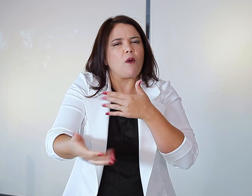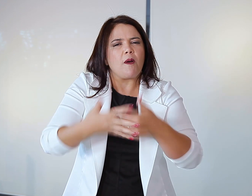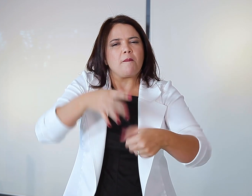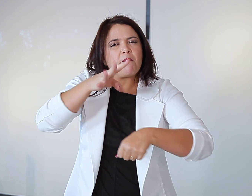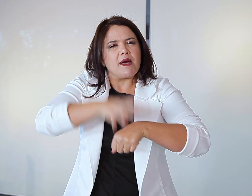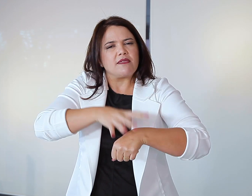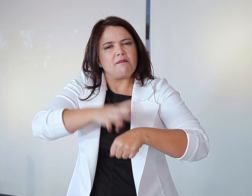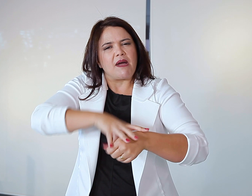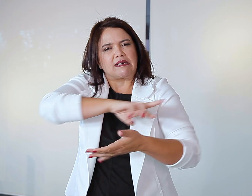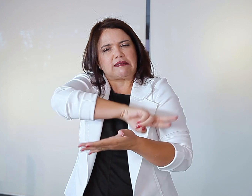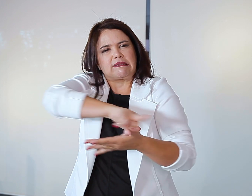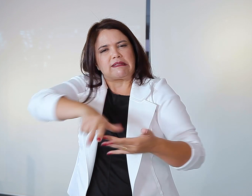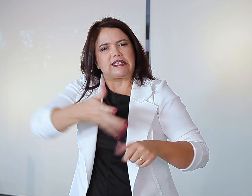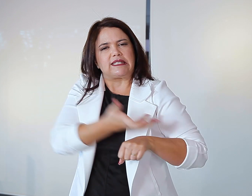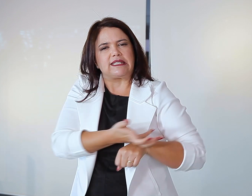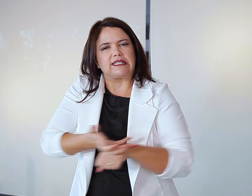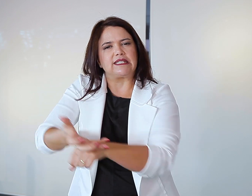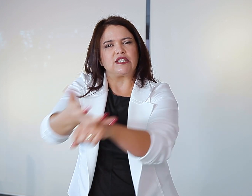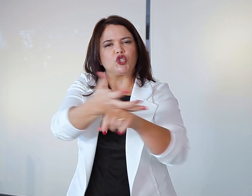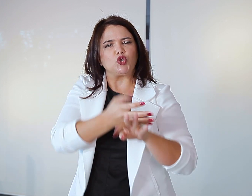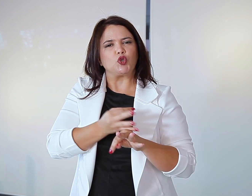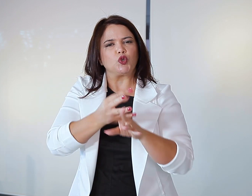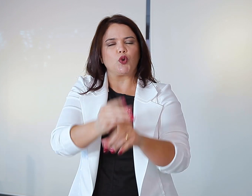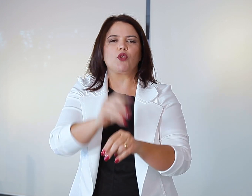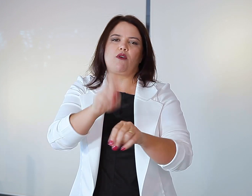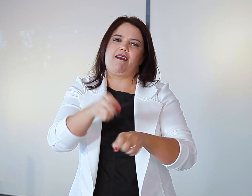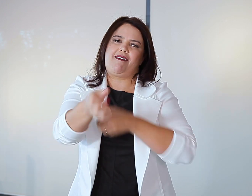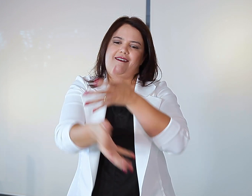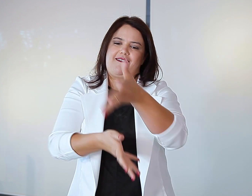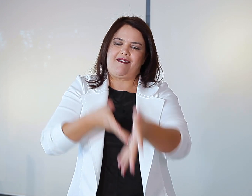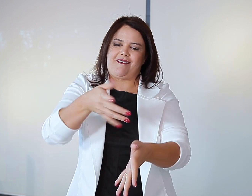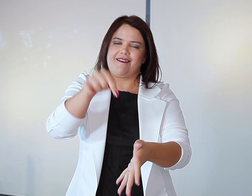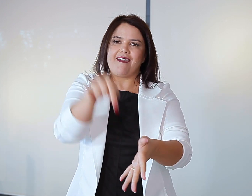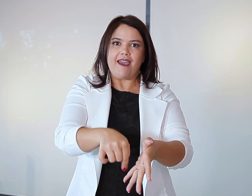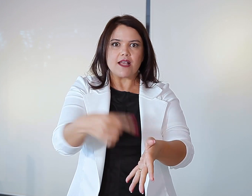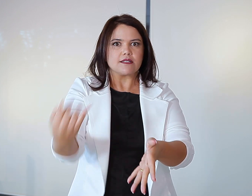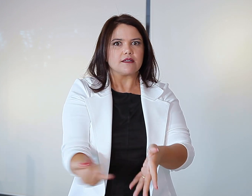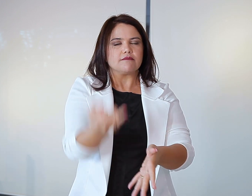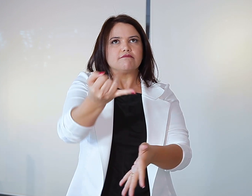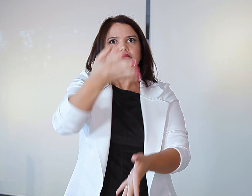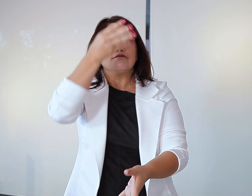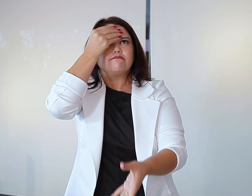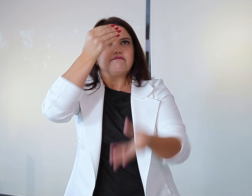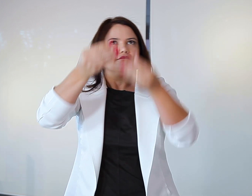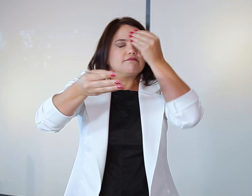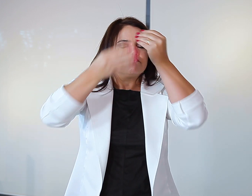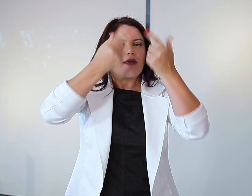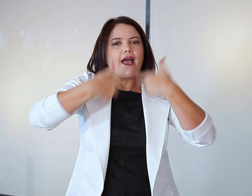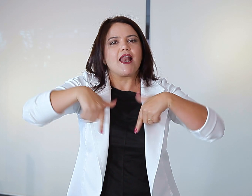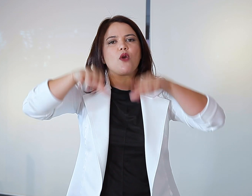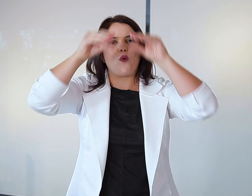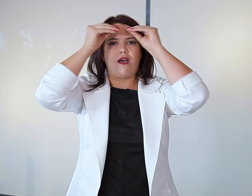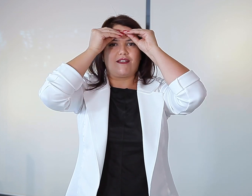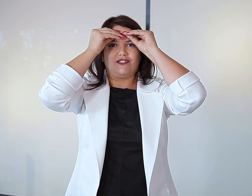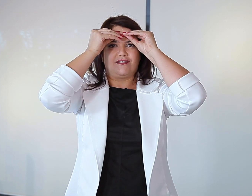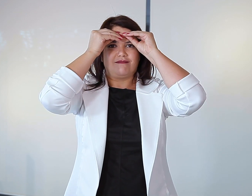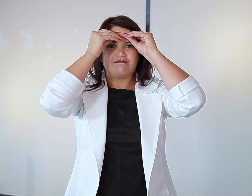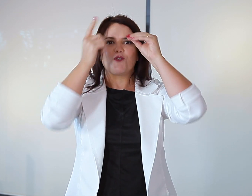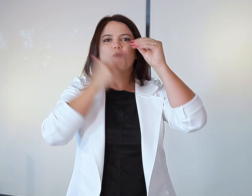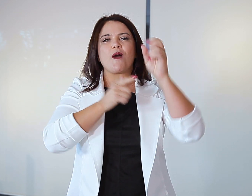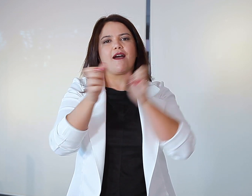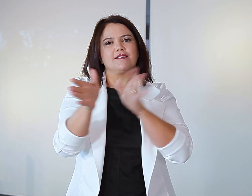educação bilíngue, na qual a língua de sinais seja a língua de instrução e que ela seja respeitada e assim